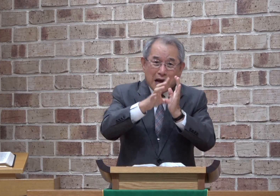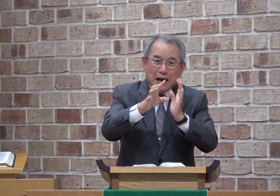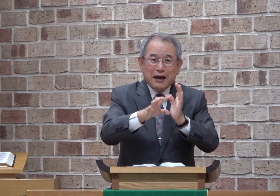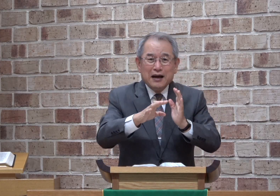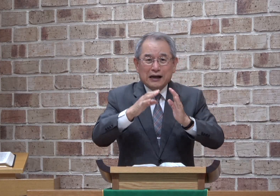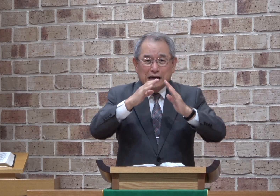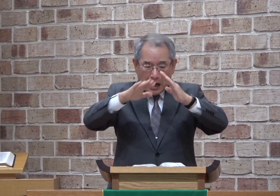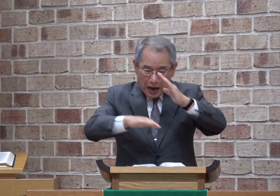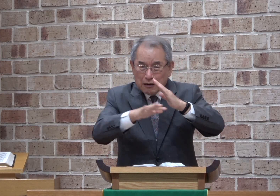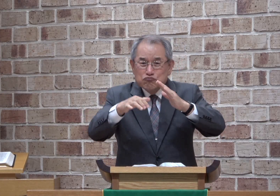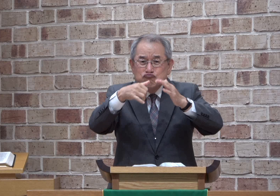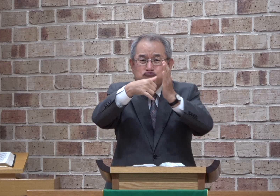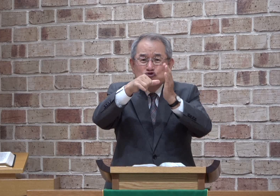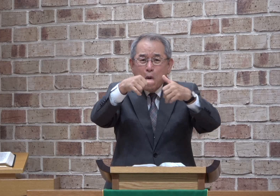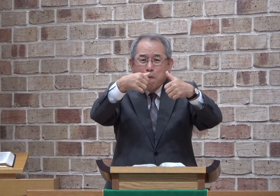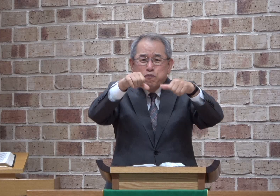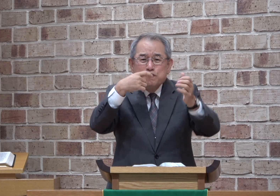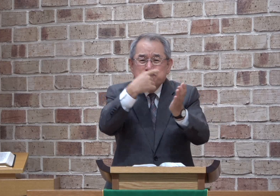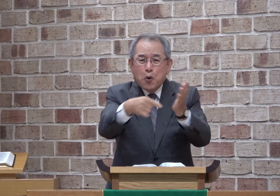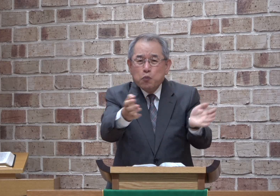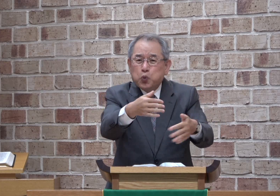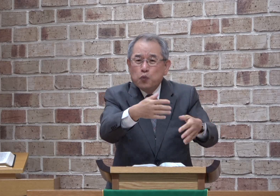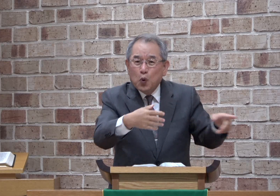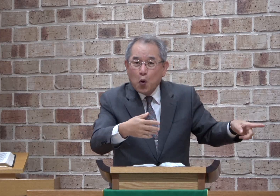그 귀신 들린 소녀와 함께 사는 엄마는 다른 사람에게